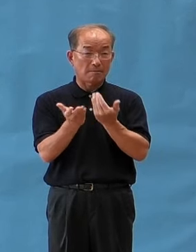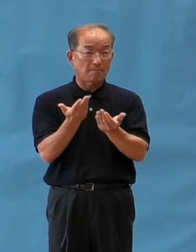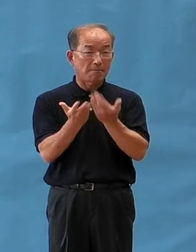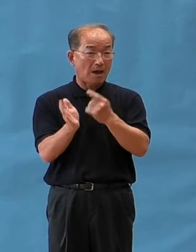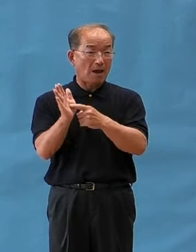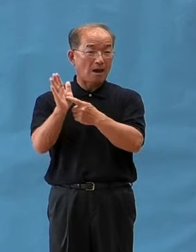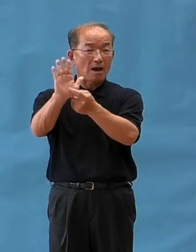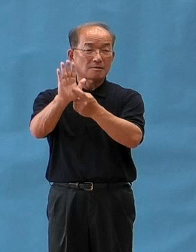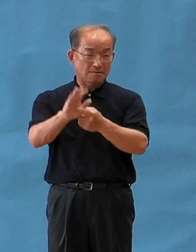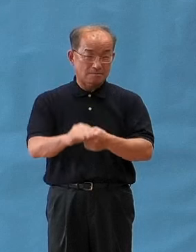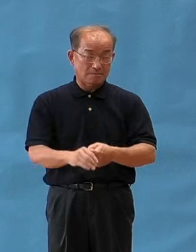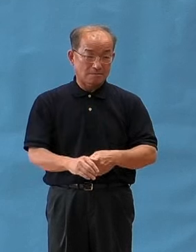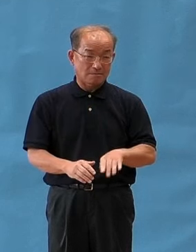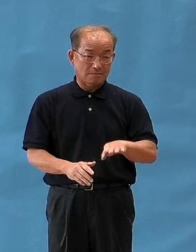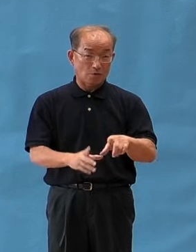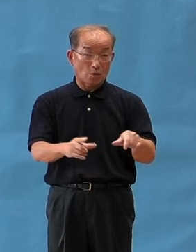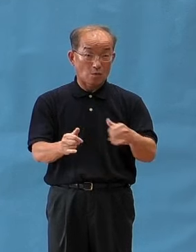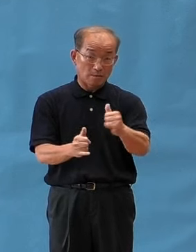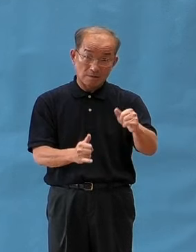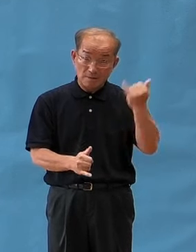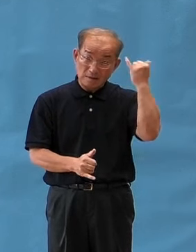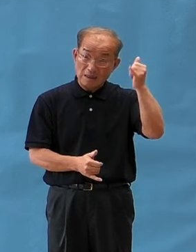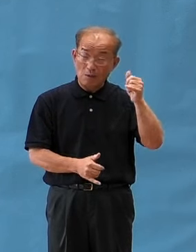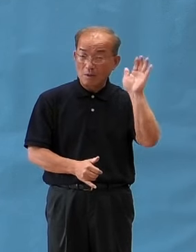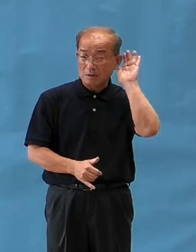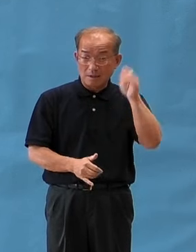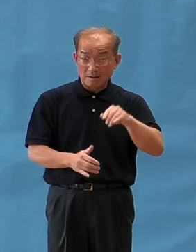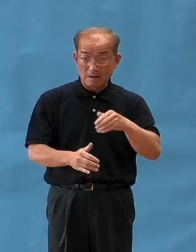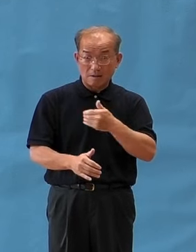有権者の話聞いてるのかと。